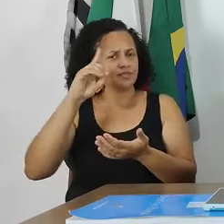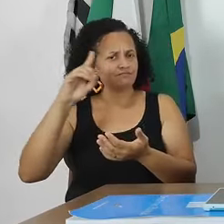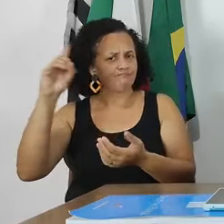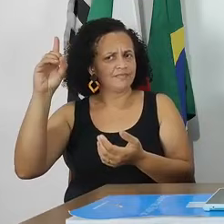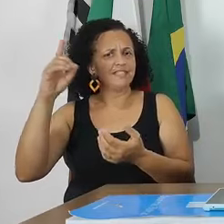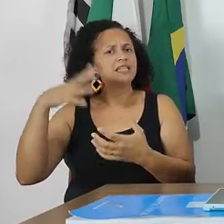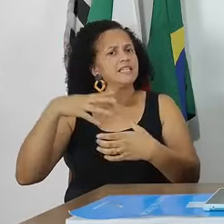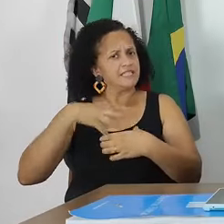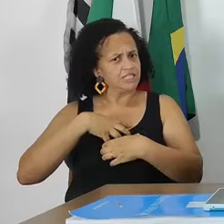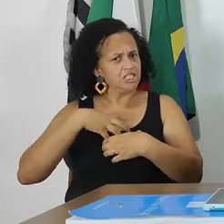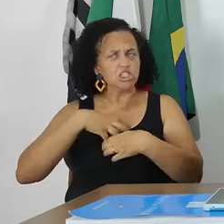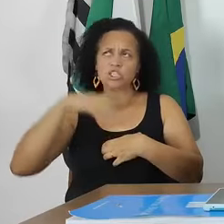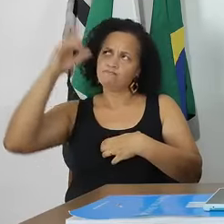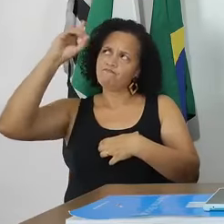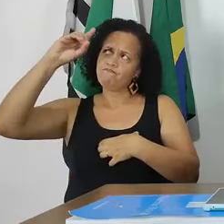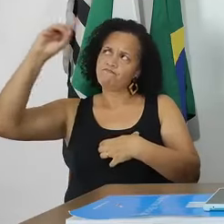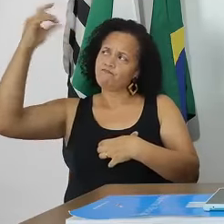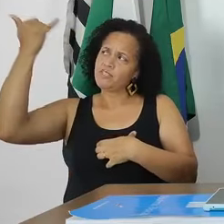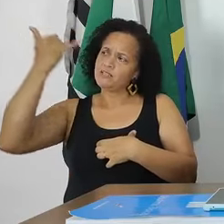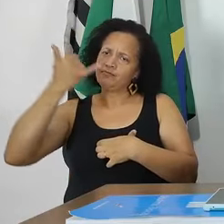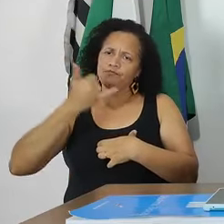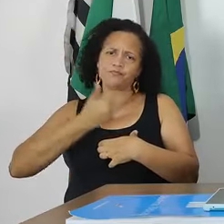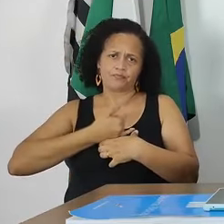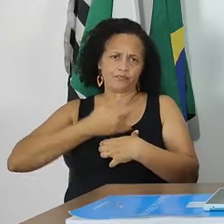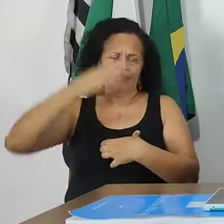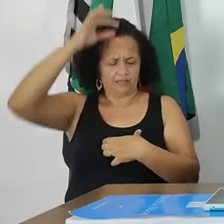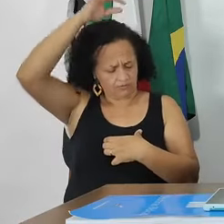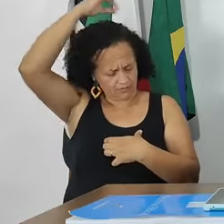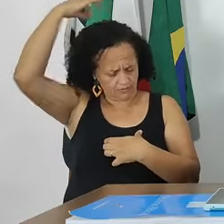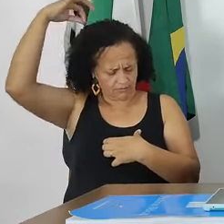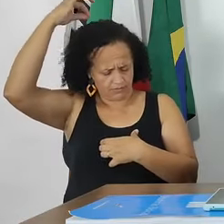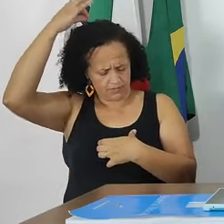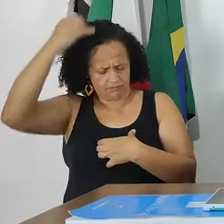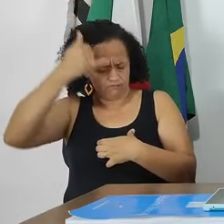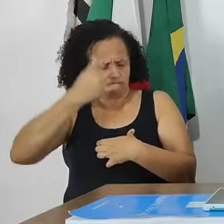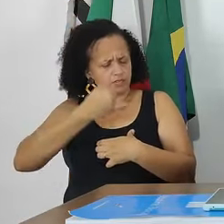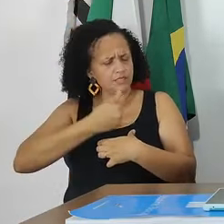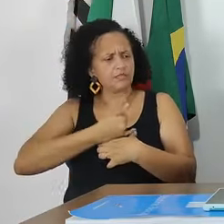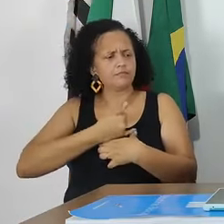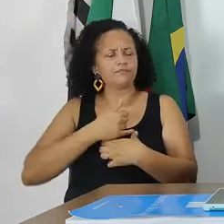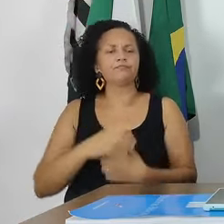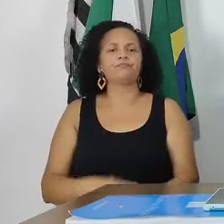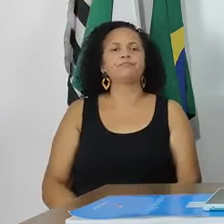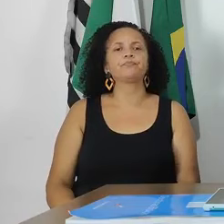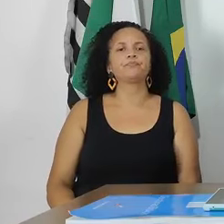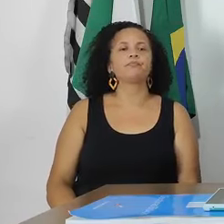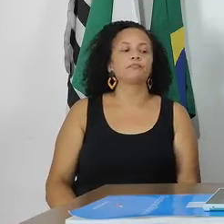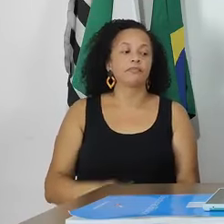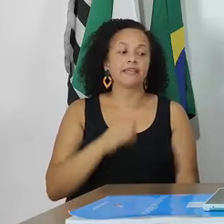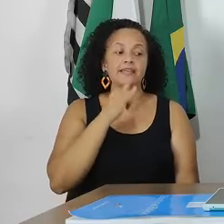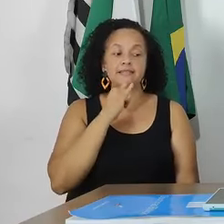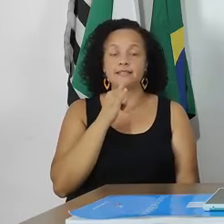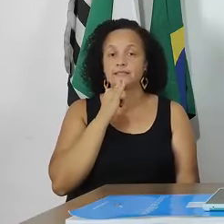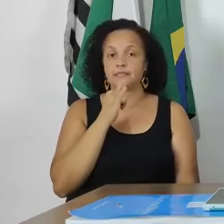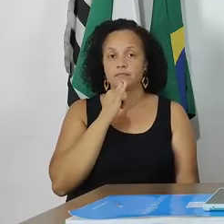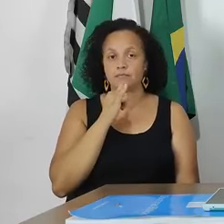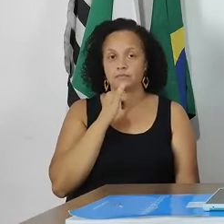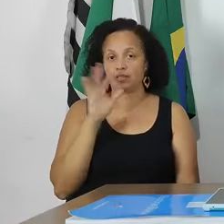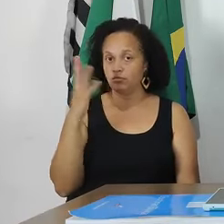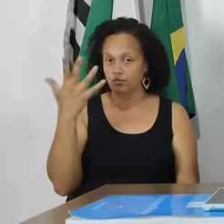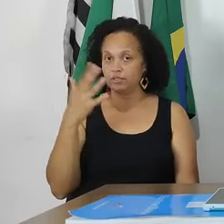sensível à voz do Espírito Santo para ele ministrar no nosso coração. Então eu vou dar um exemplo do que aconteceu comigo,